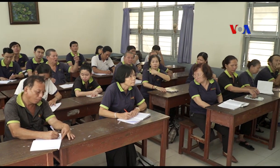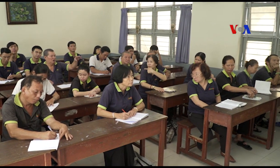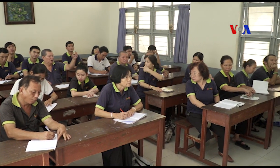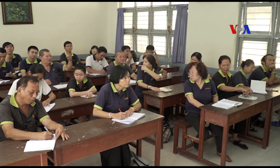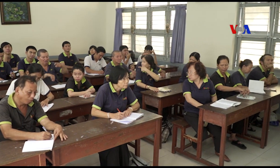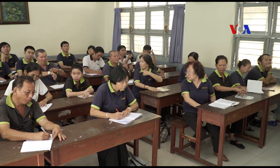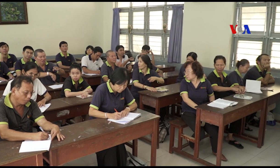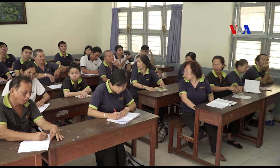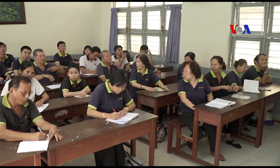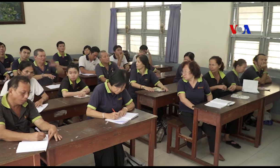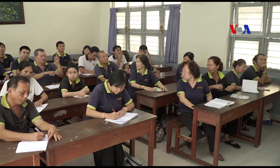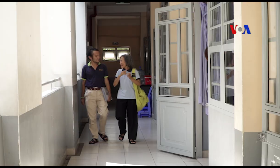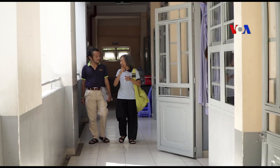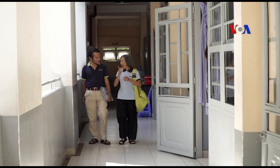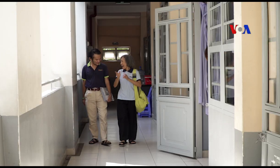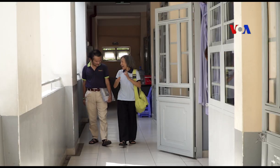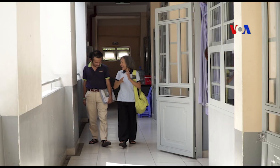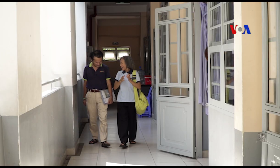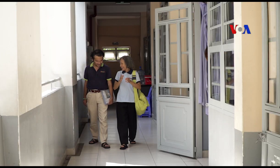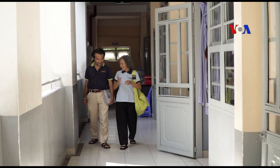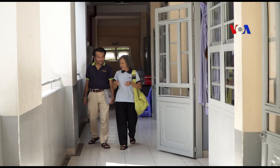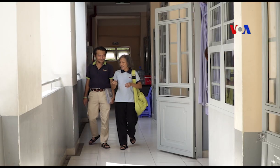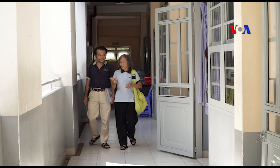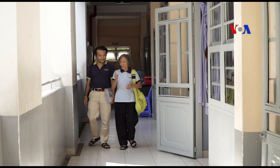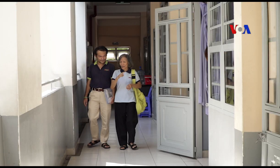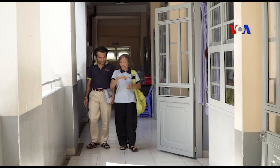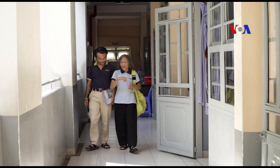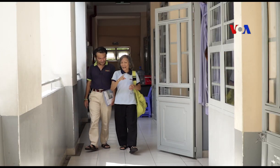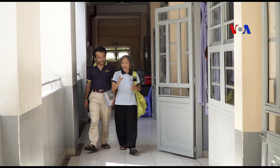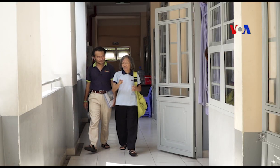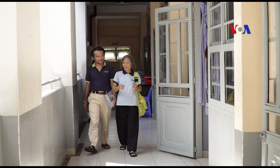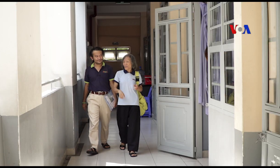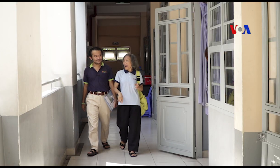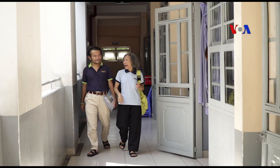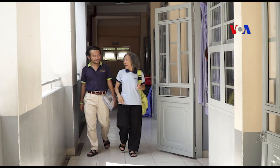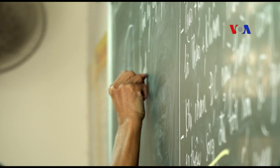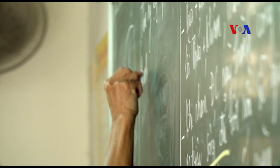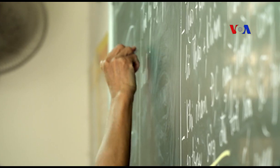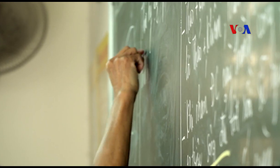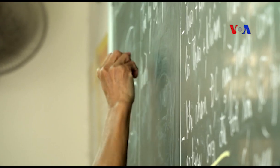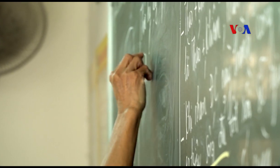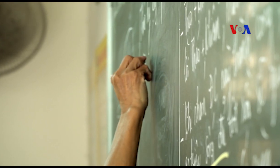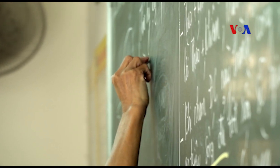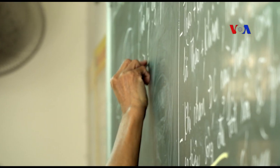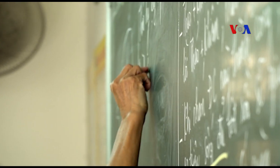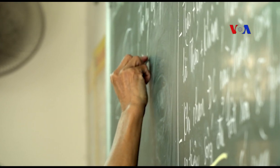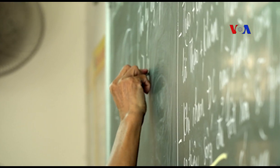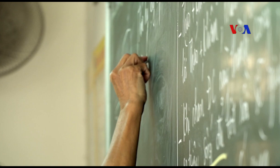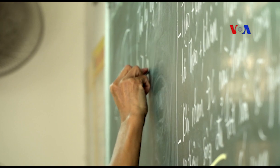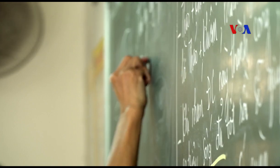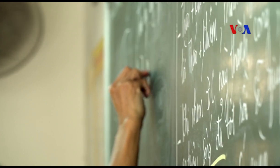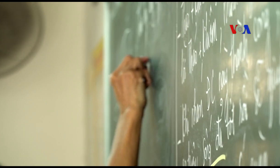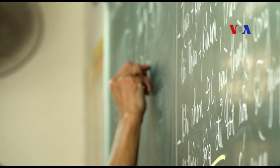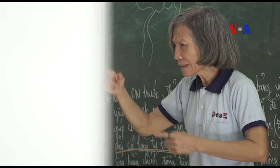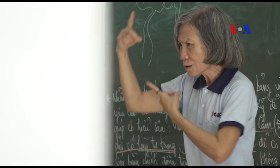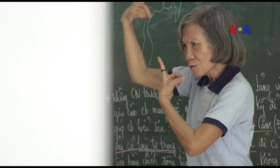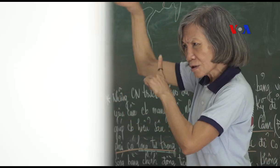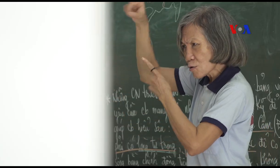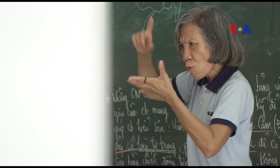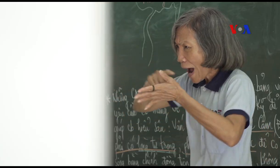thính. Và chính cô vừa là mẹ, vừa là cô giáo dạy anh Khiêm nói những chữ cái đầu tiên mà không phải từ cái miệng bé xinh